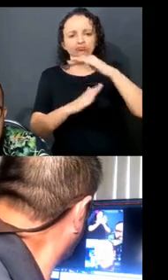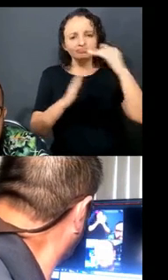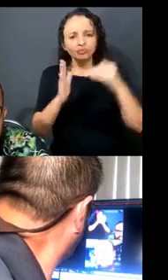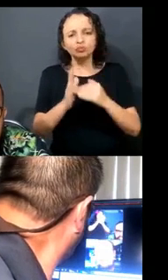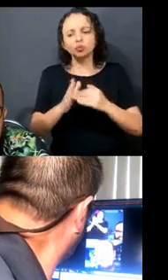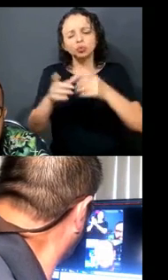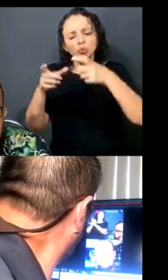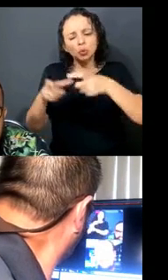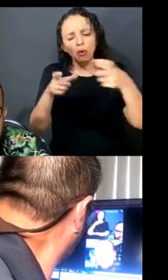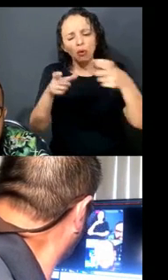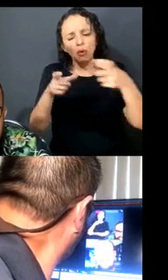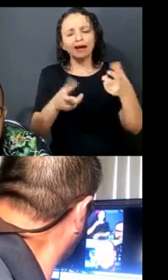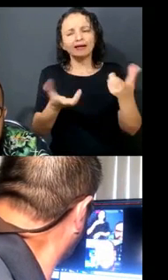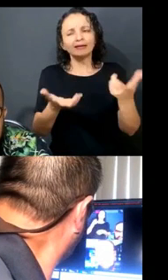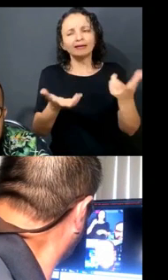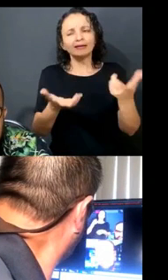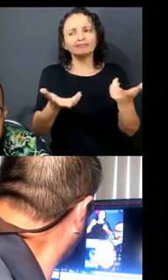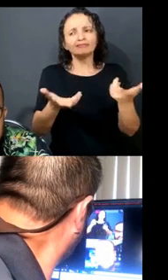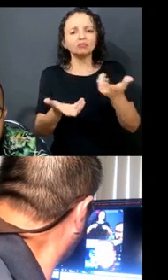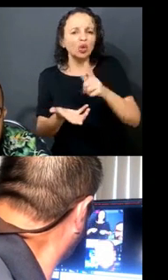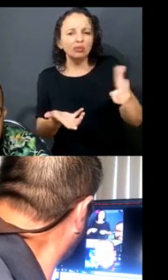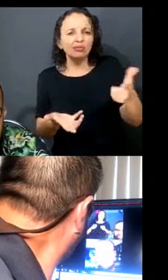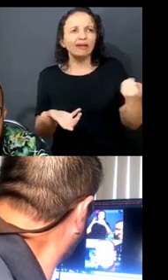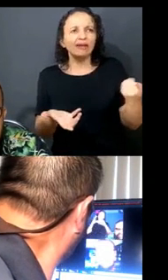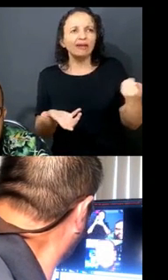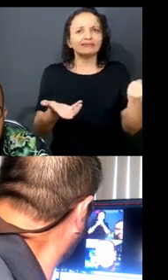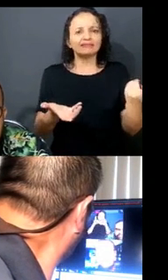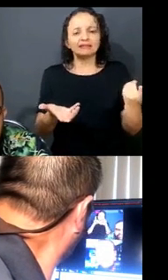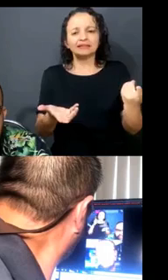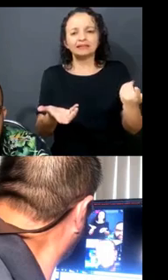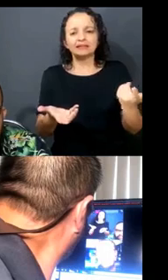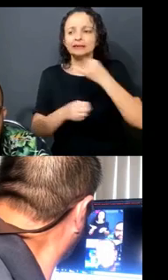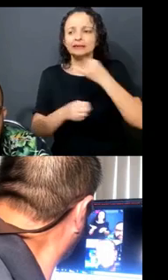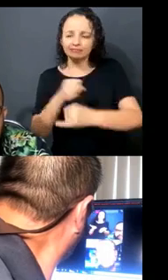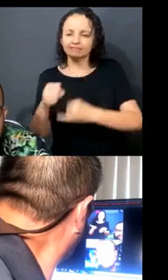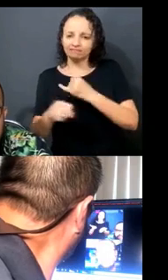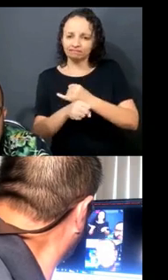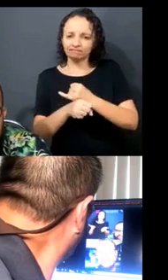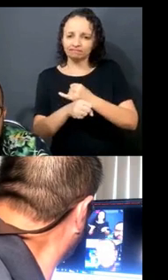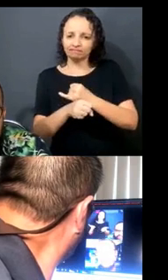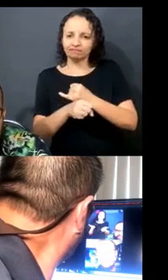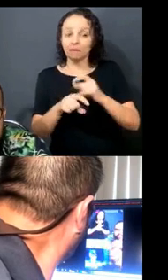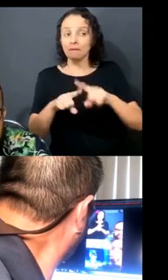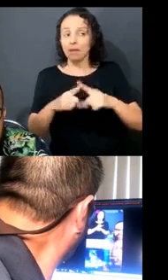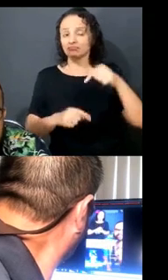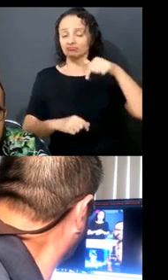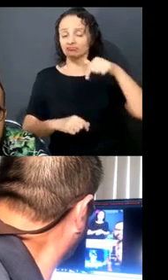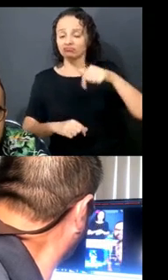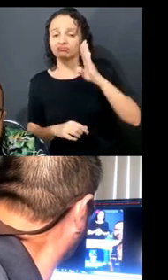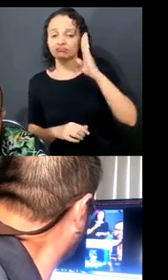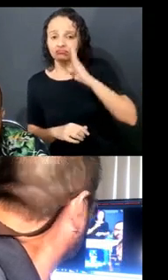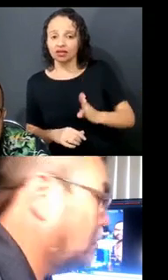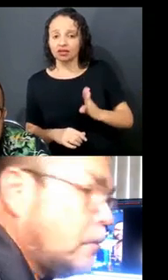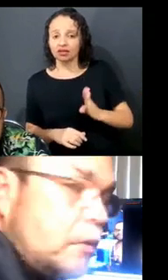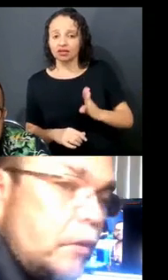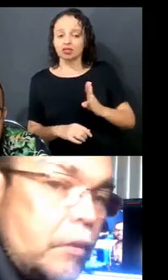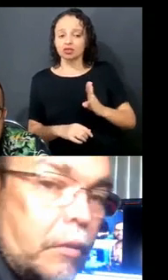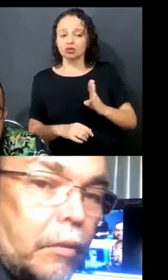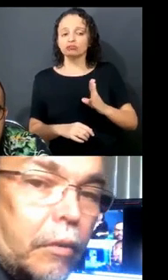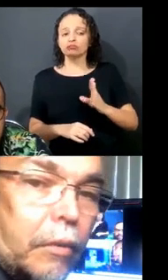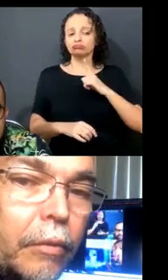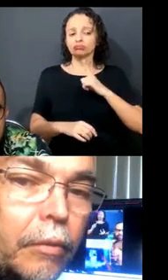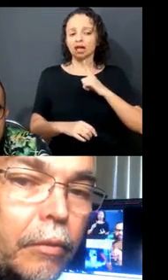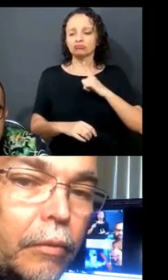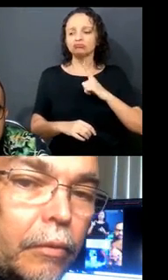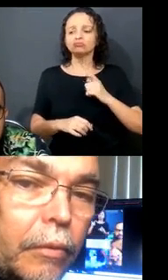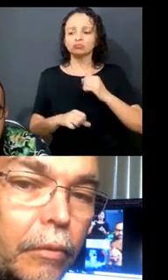todo lugar tem esse acesso à internet, mas eu queria fazer uma pergunta. Aqui no Brasil, os locais que têm